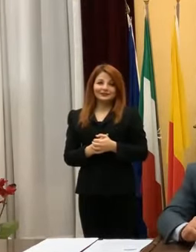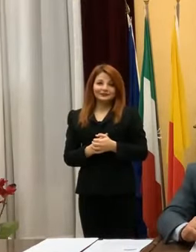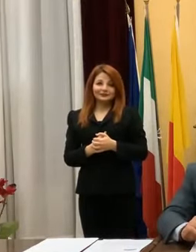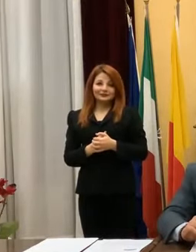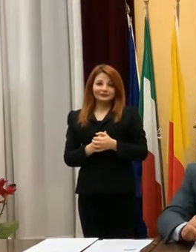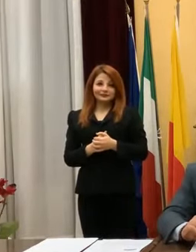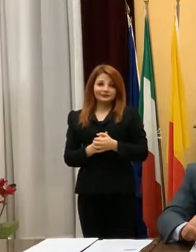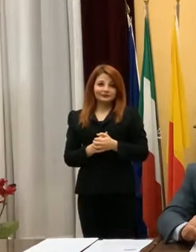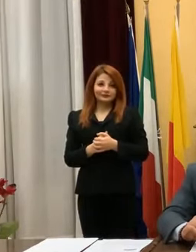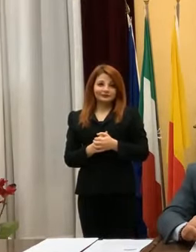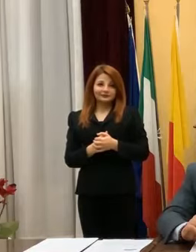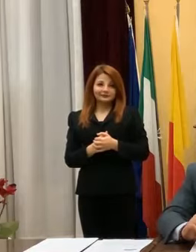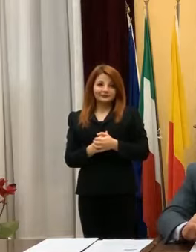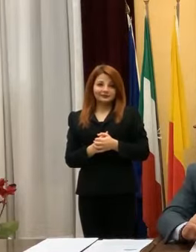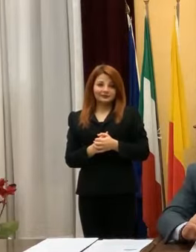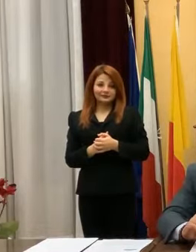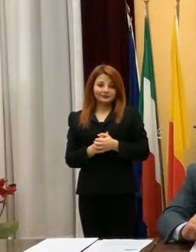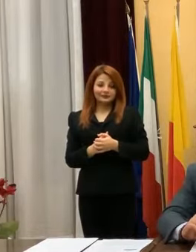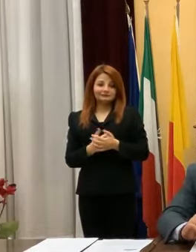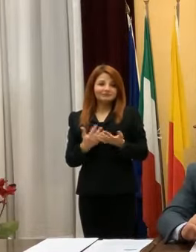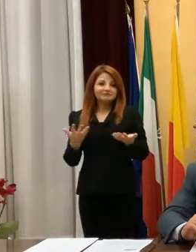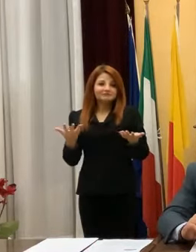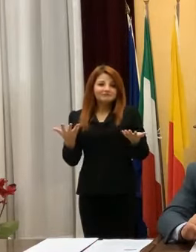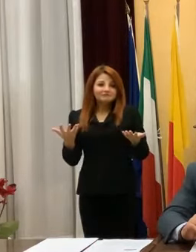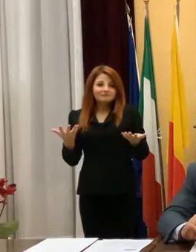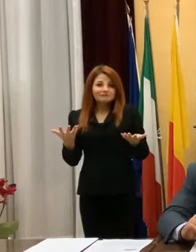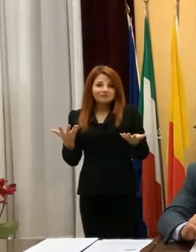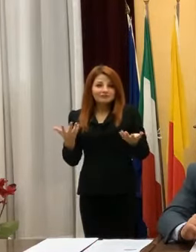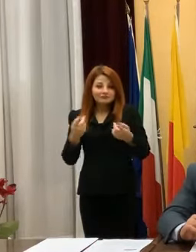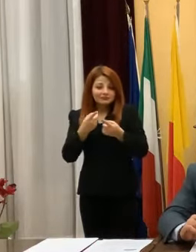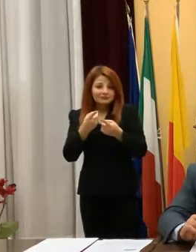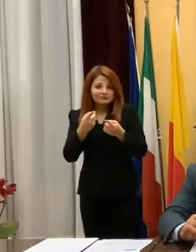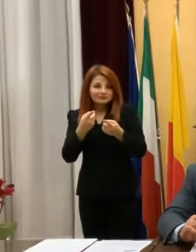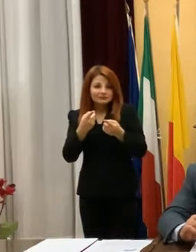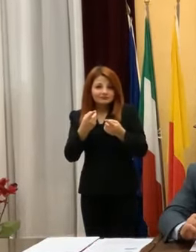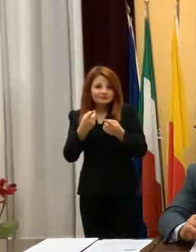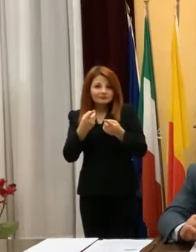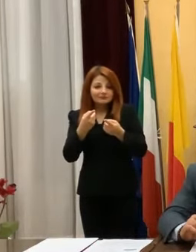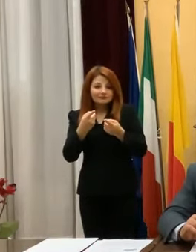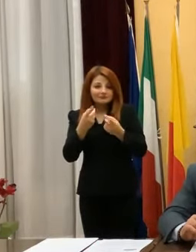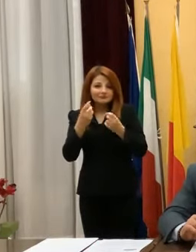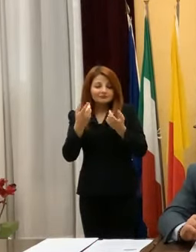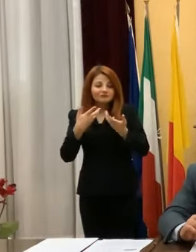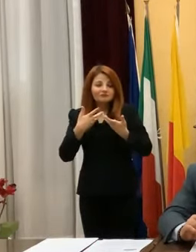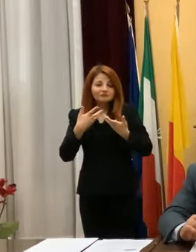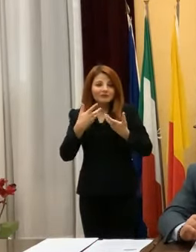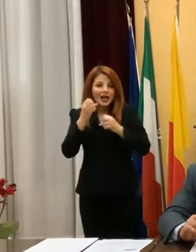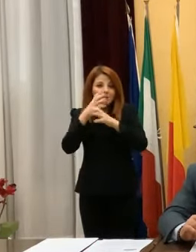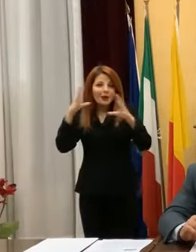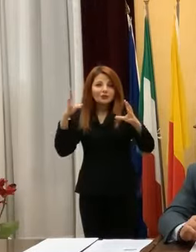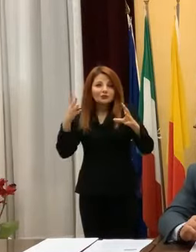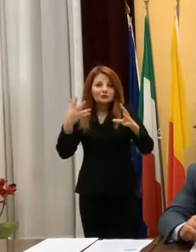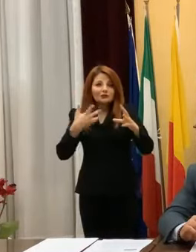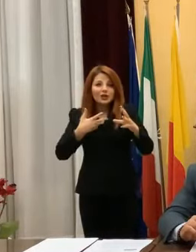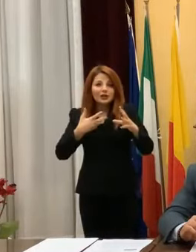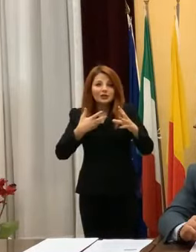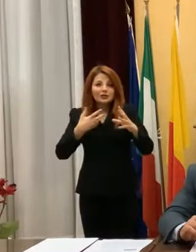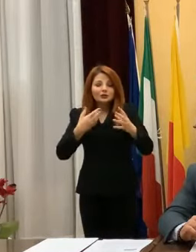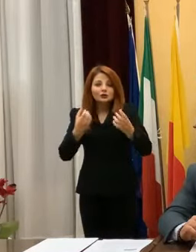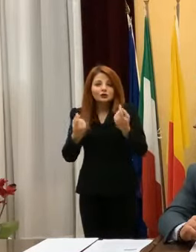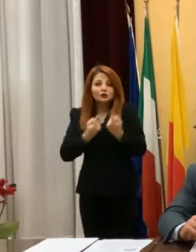Ditemi voi infatti se non è singolare la coincidenza tra il provvedimento